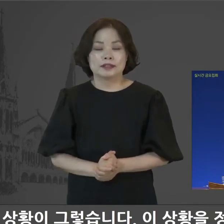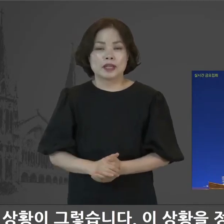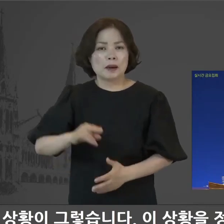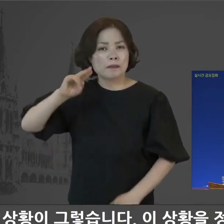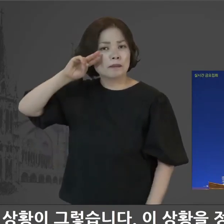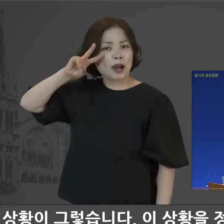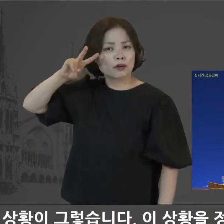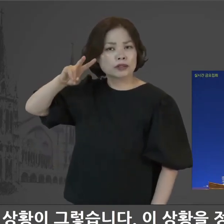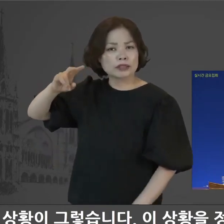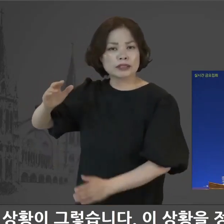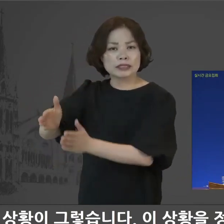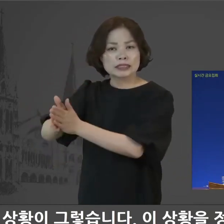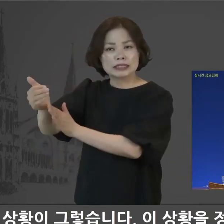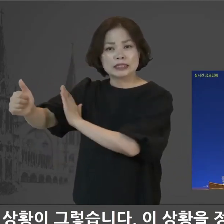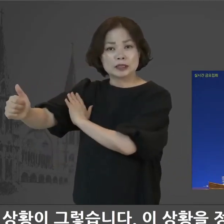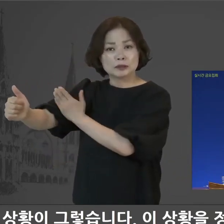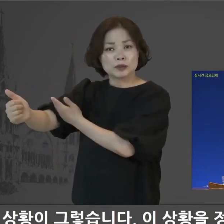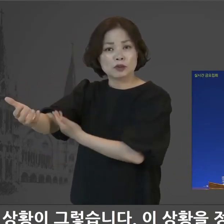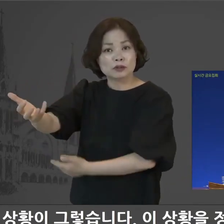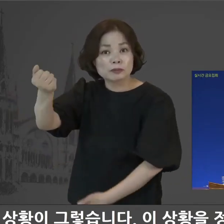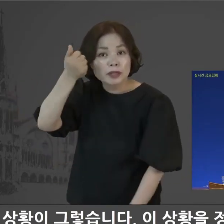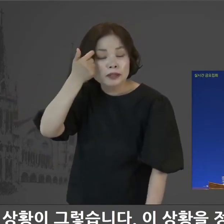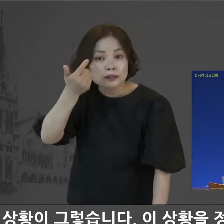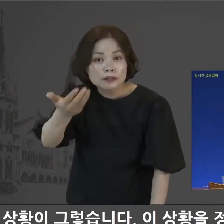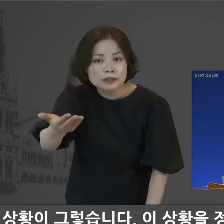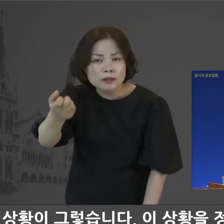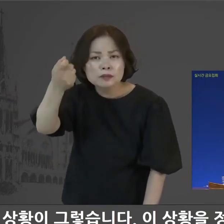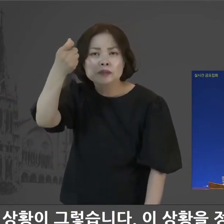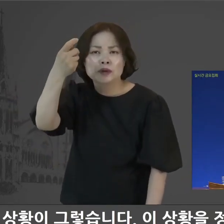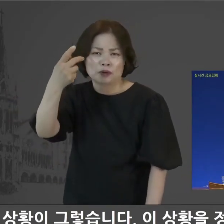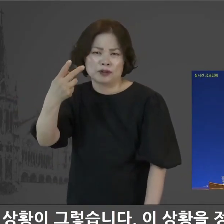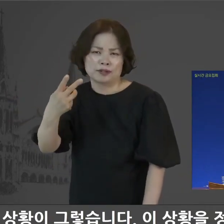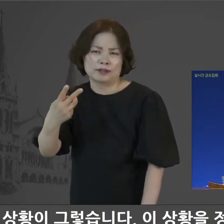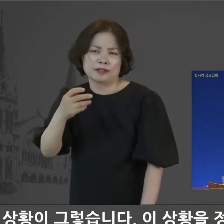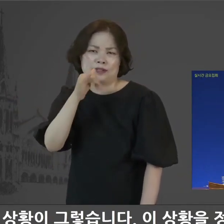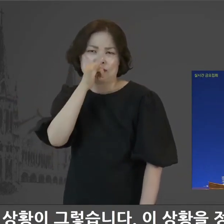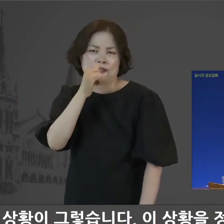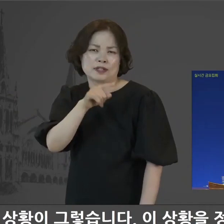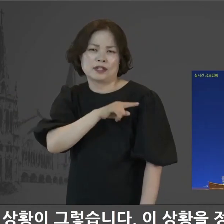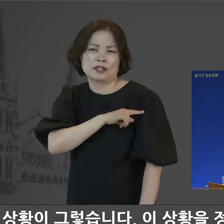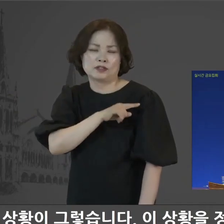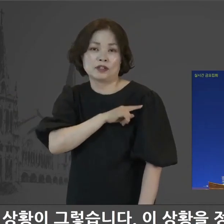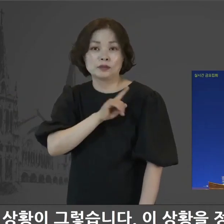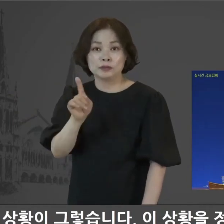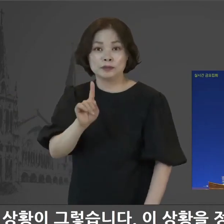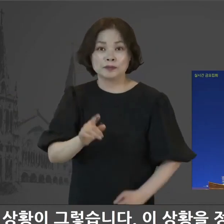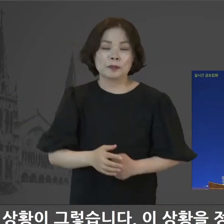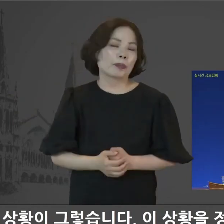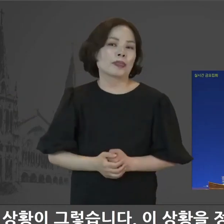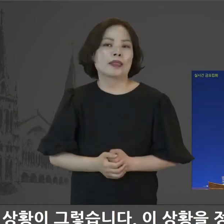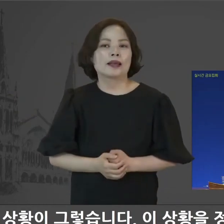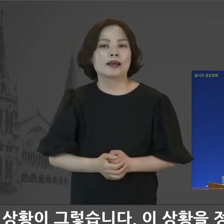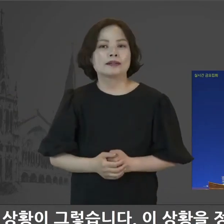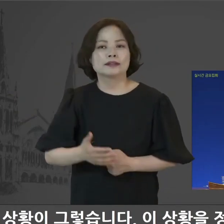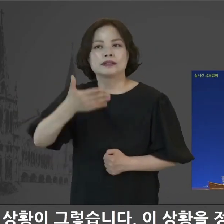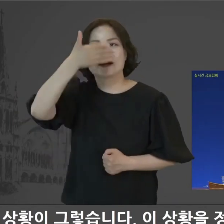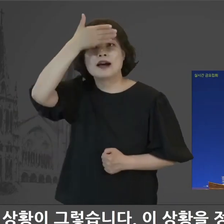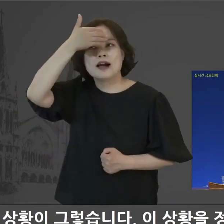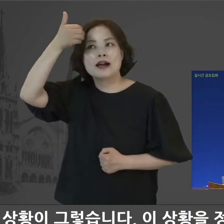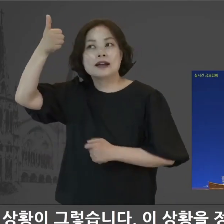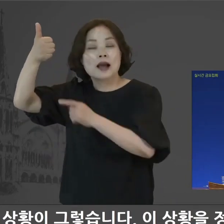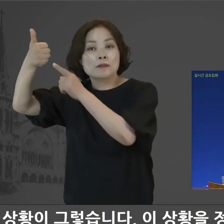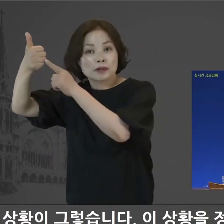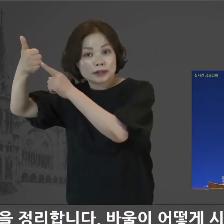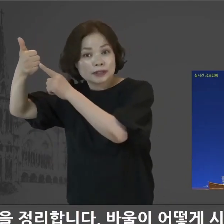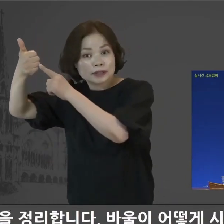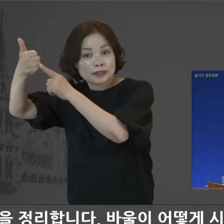바울이 어떻게 시민권을 얻었을 것인가 몇 가지 추정이 있는데, 가장 유력한 추정은 그의